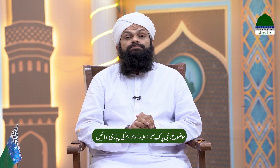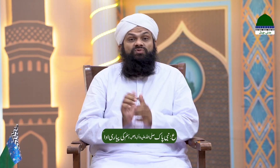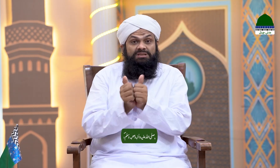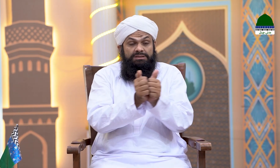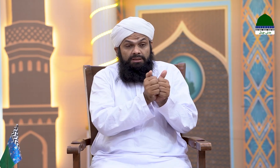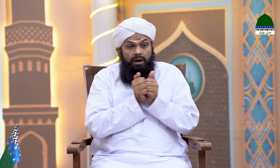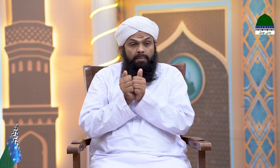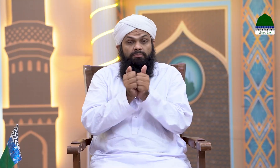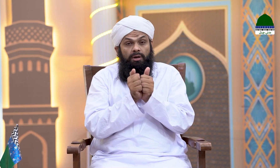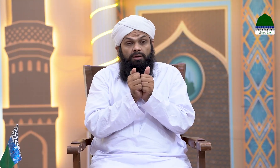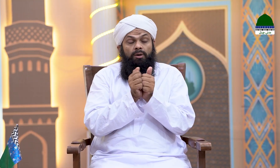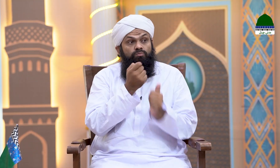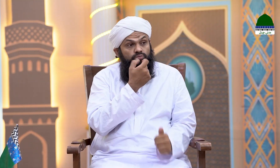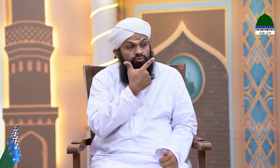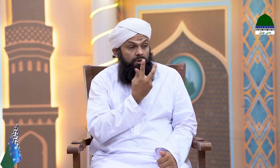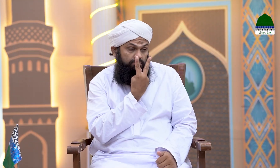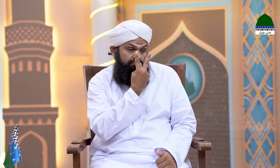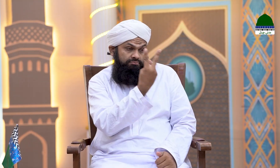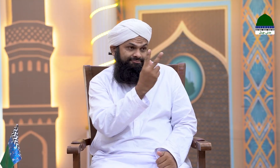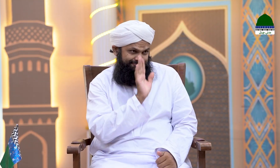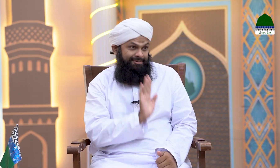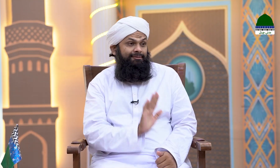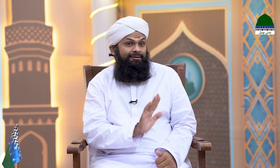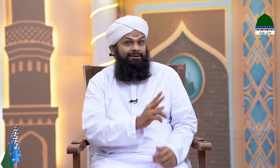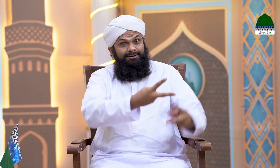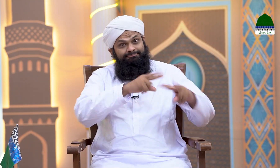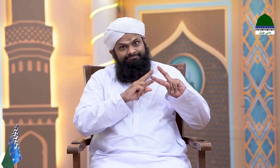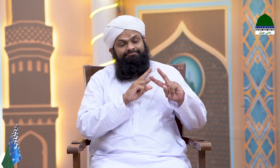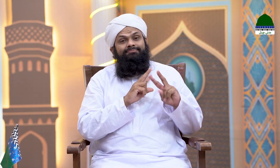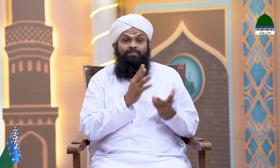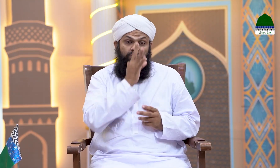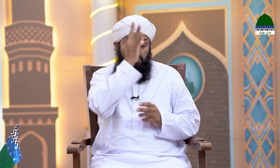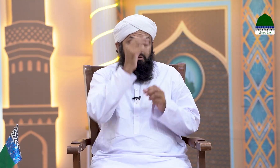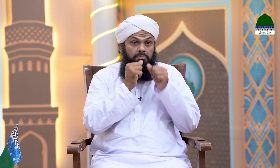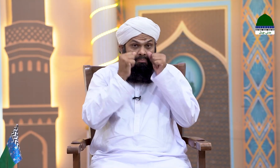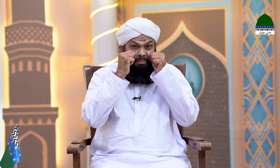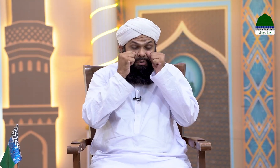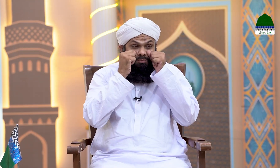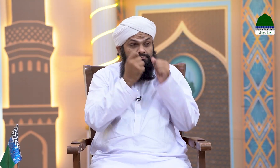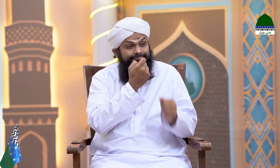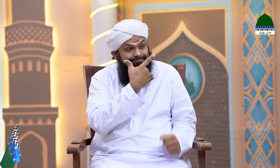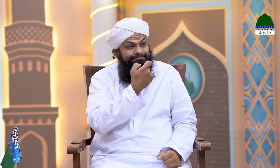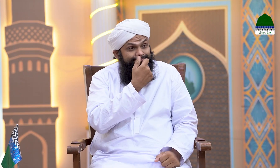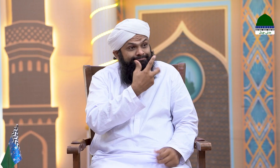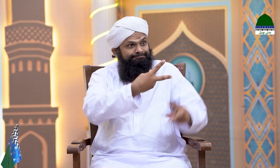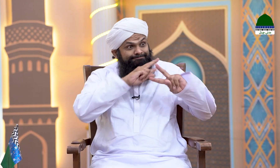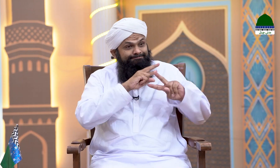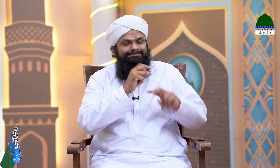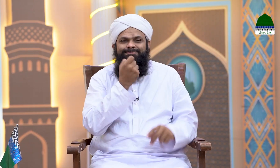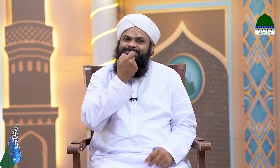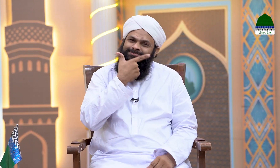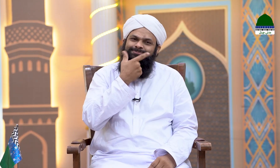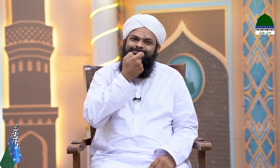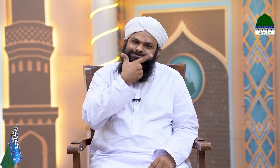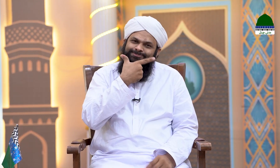کئی مواقع پر مسکراتے دیکھا۔ صحابہ کرام علیہم رضوان بھی رسول کریم علیہ الصلوۃ والسلام کے مسکرانے کی ادا کو ادا کرتے